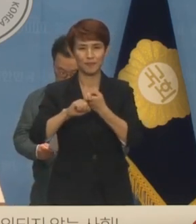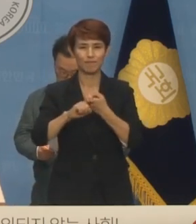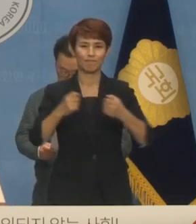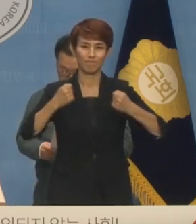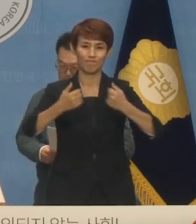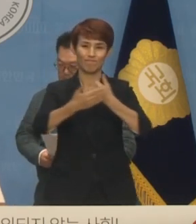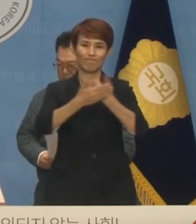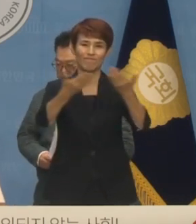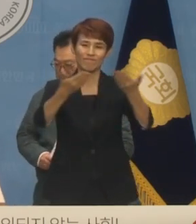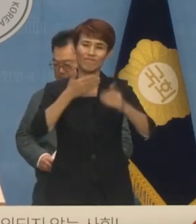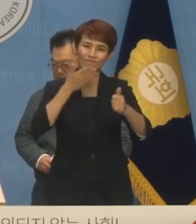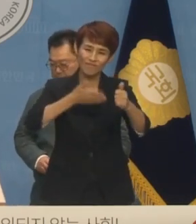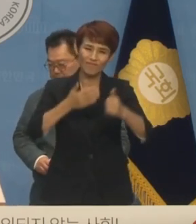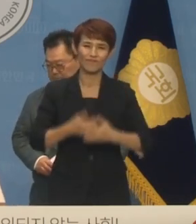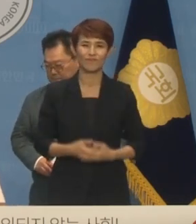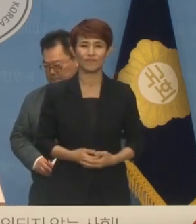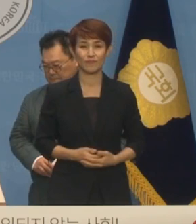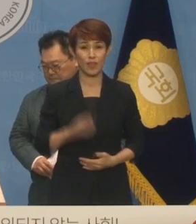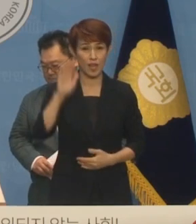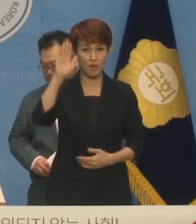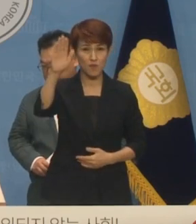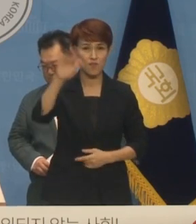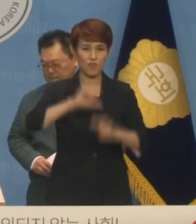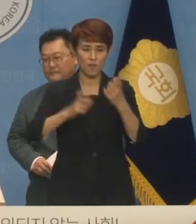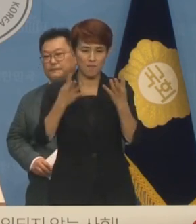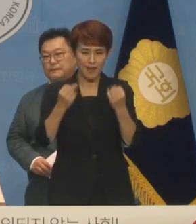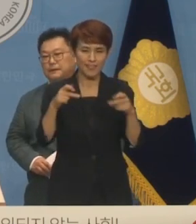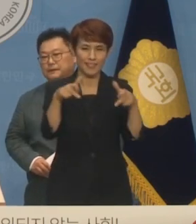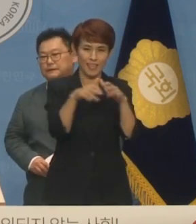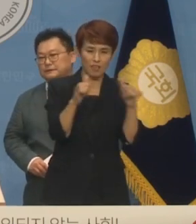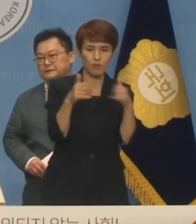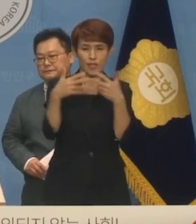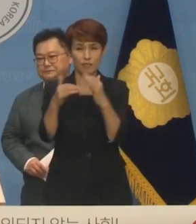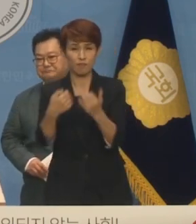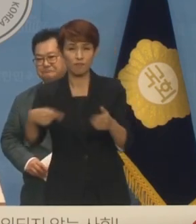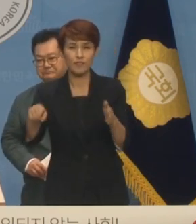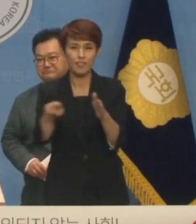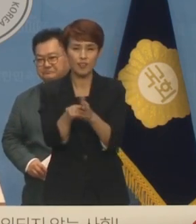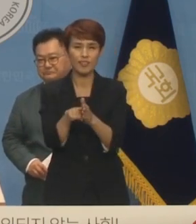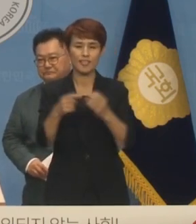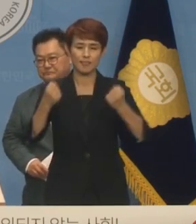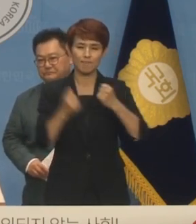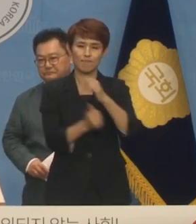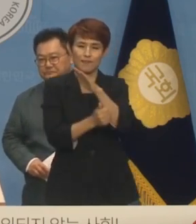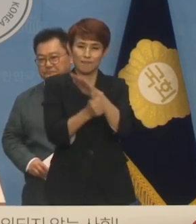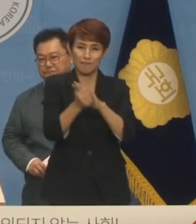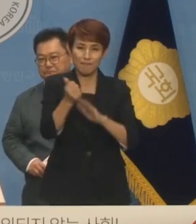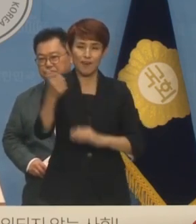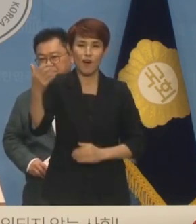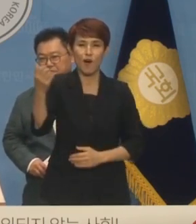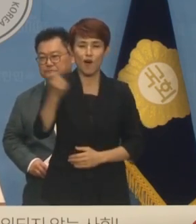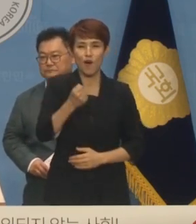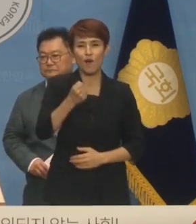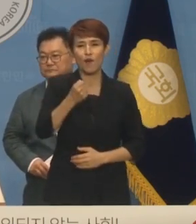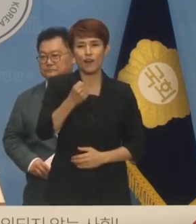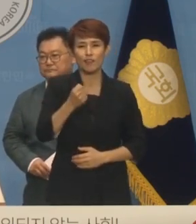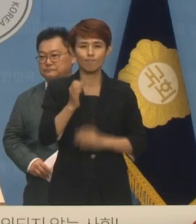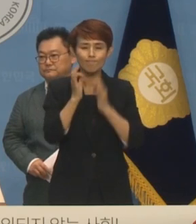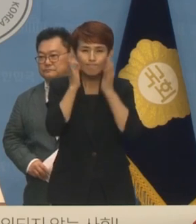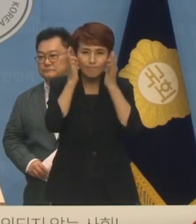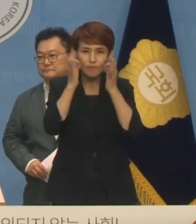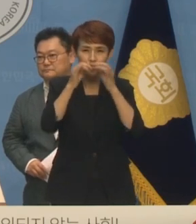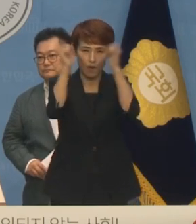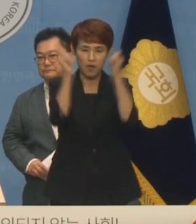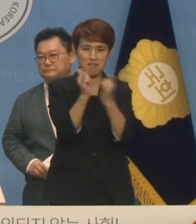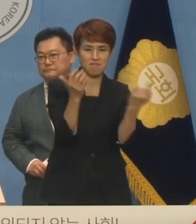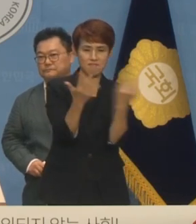성원을 부탁드리며 앞으로 더 많은 장애인과 약자분들께 함께 희망을 갖고 더 적극적으로 사회 참여를 할 수